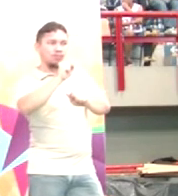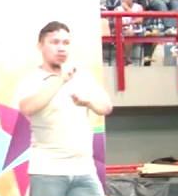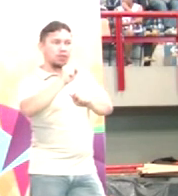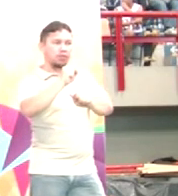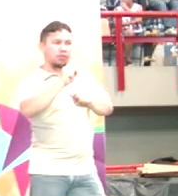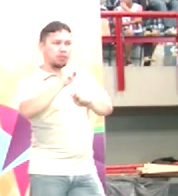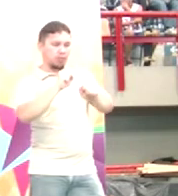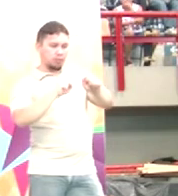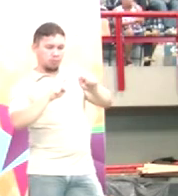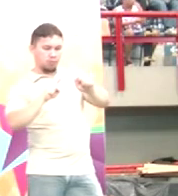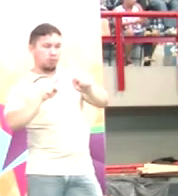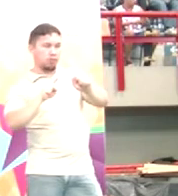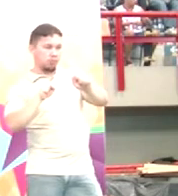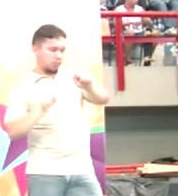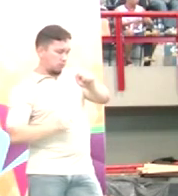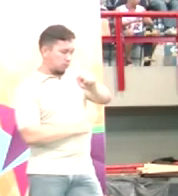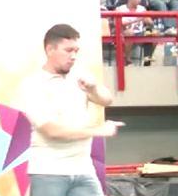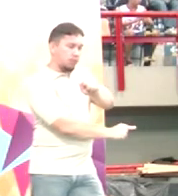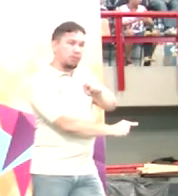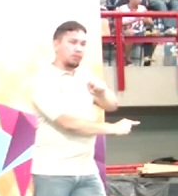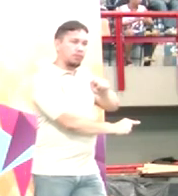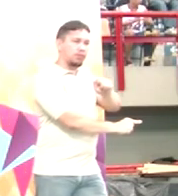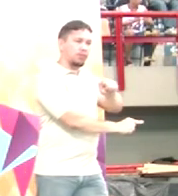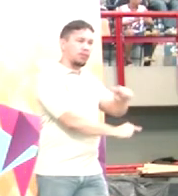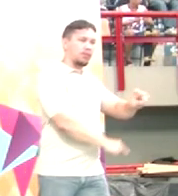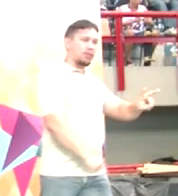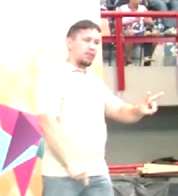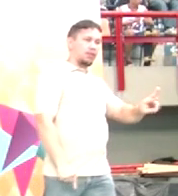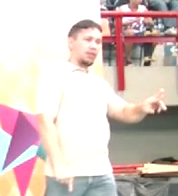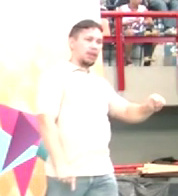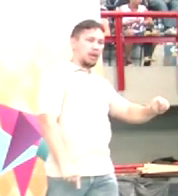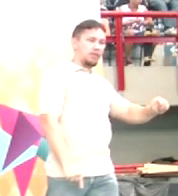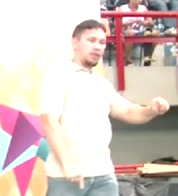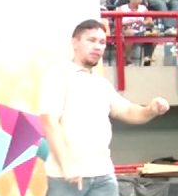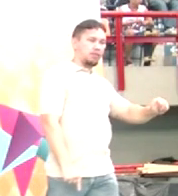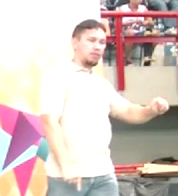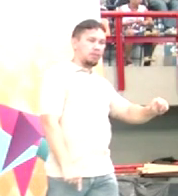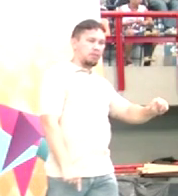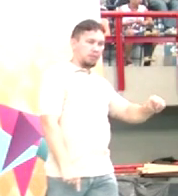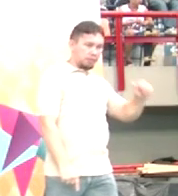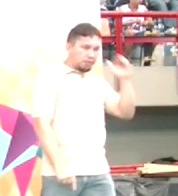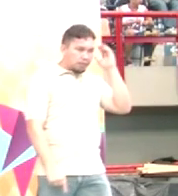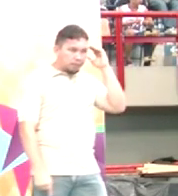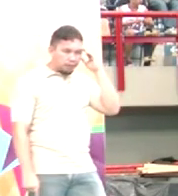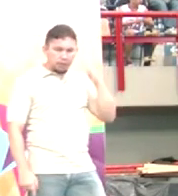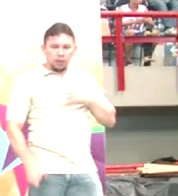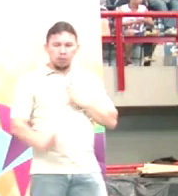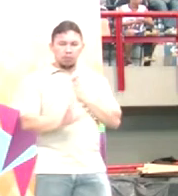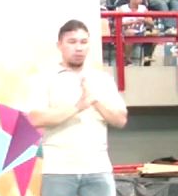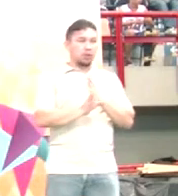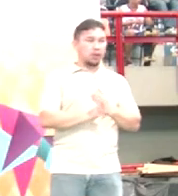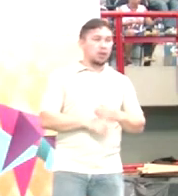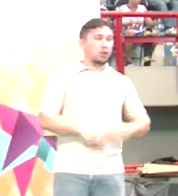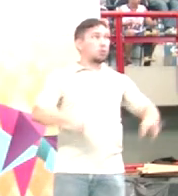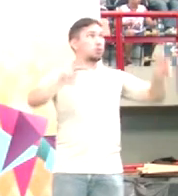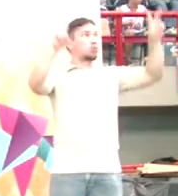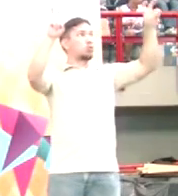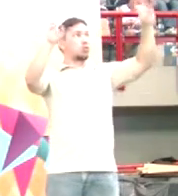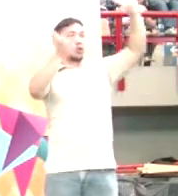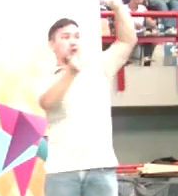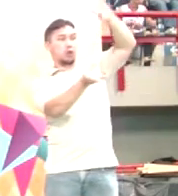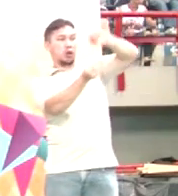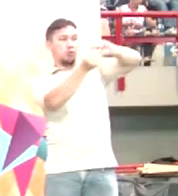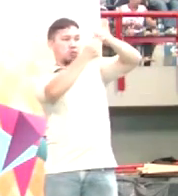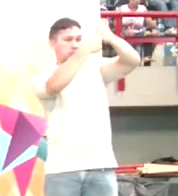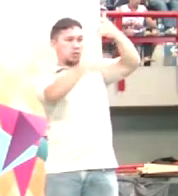última coisa que faz é botar o título. O título é uma frase que resume toda a história. E o